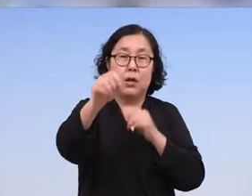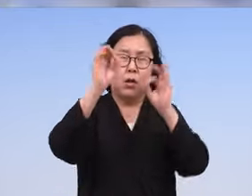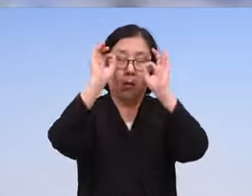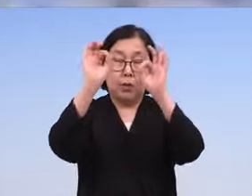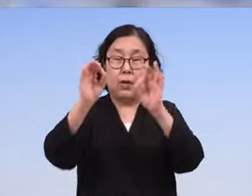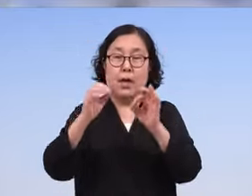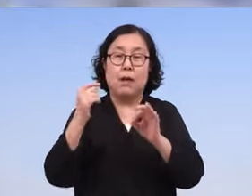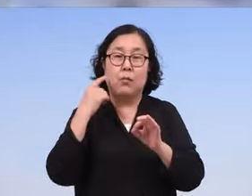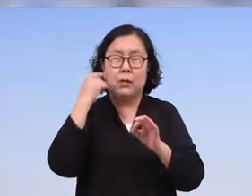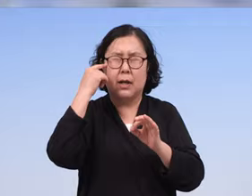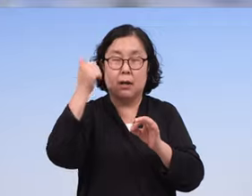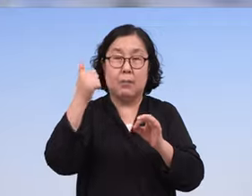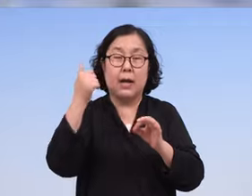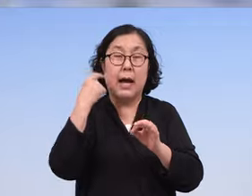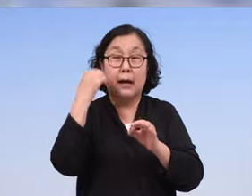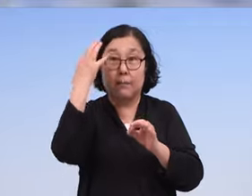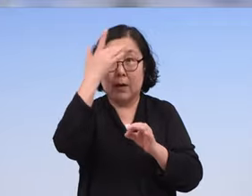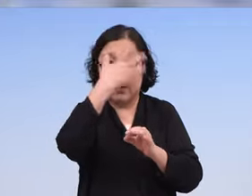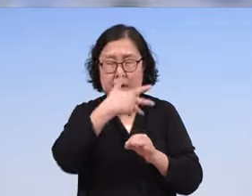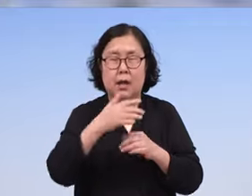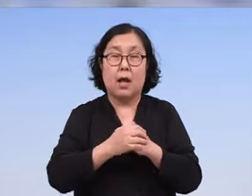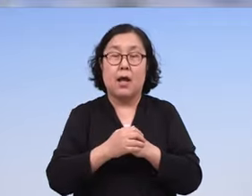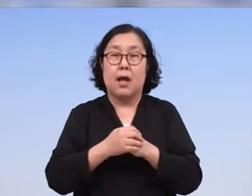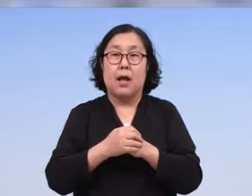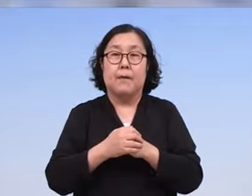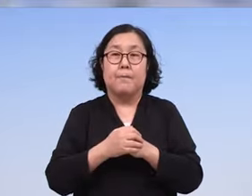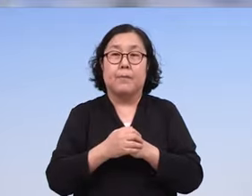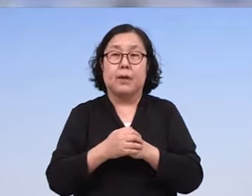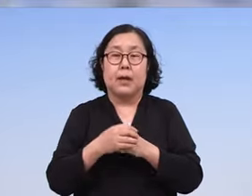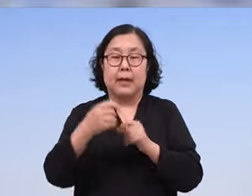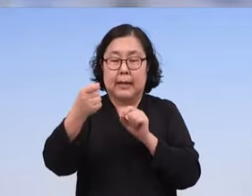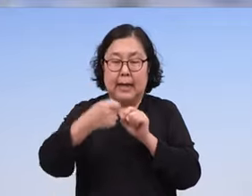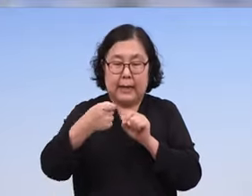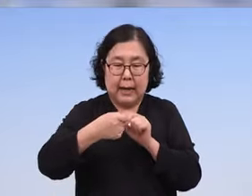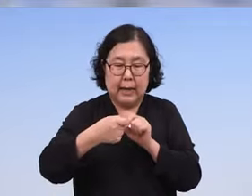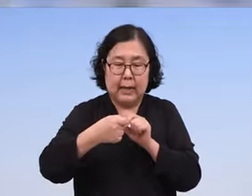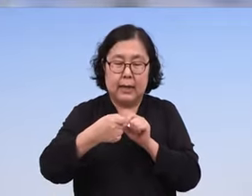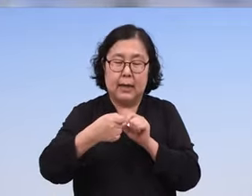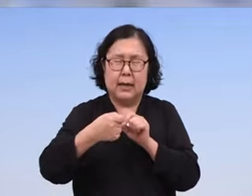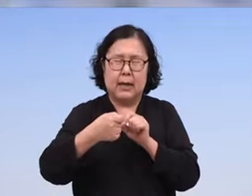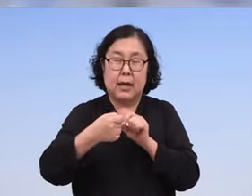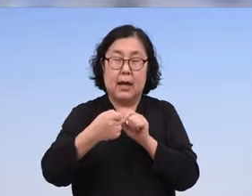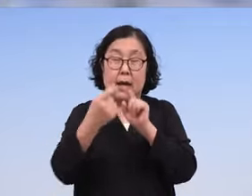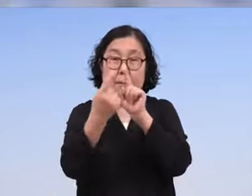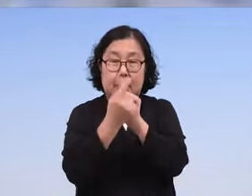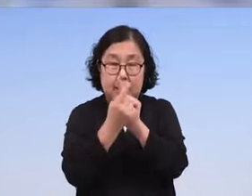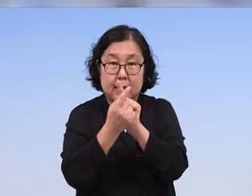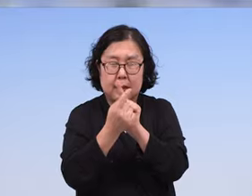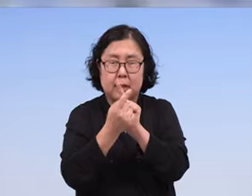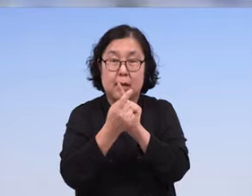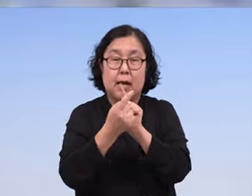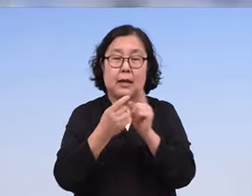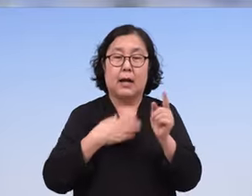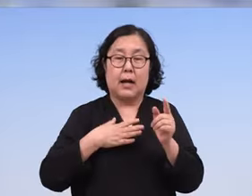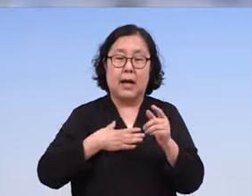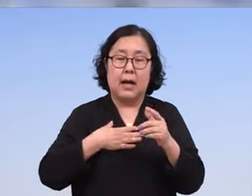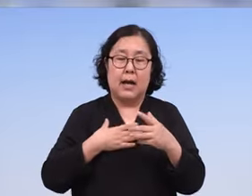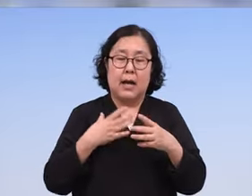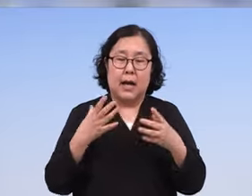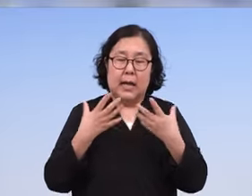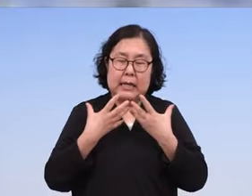볼 때 목사님이 너무 아름다웠는데 장로가 돼가지고 매일 당회하고 회의하고 목사님 가까이 갔을 때 실망하게